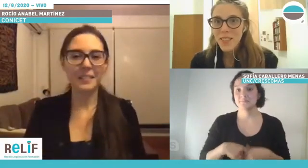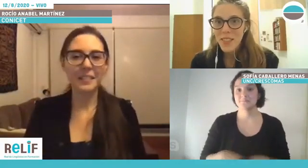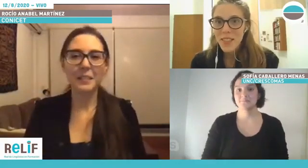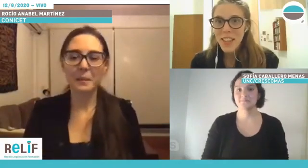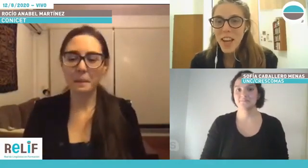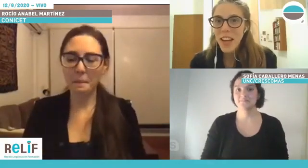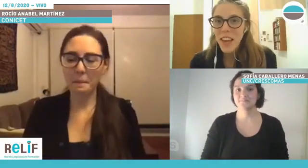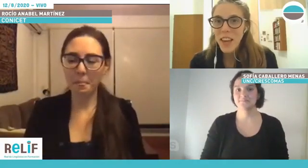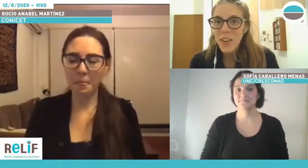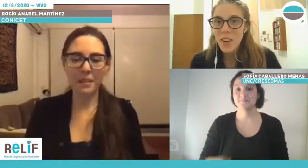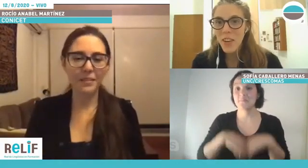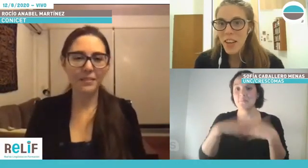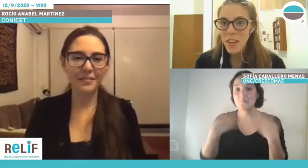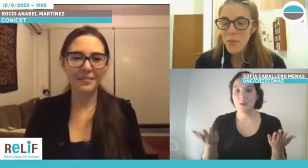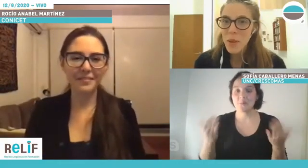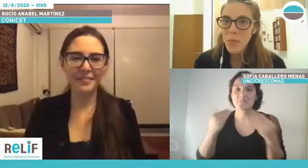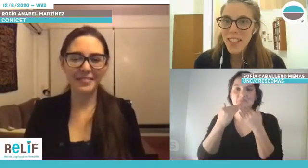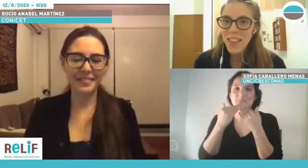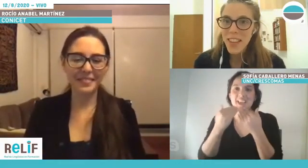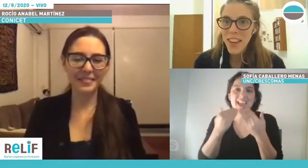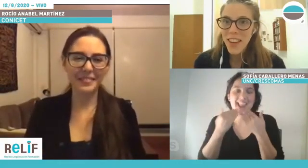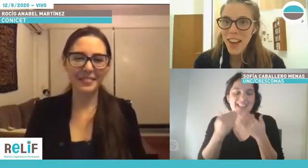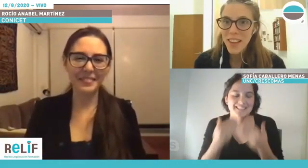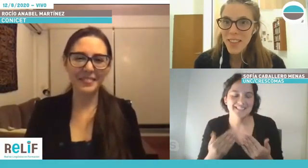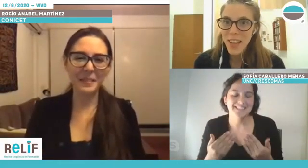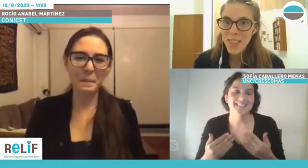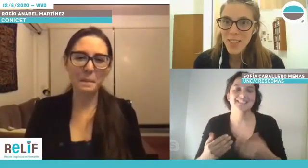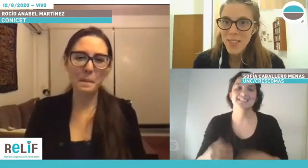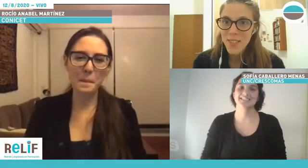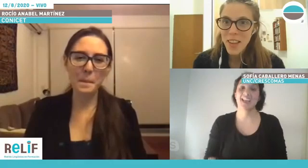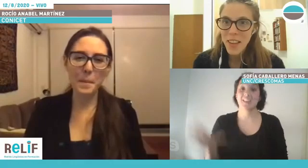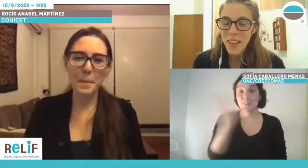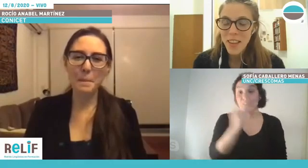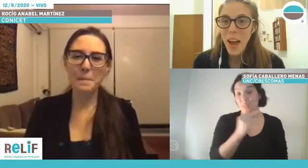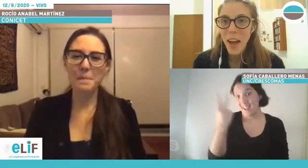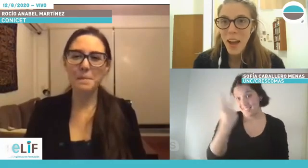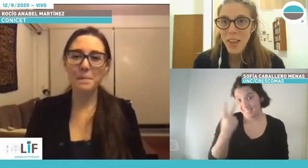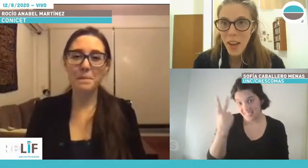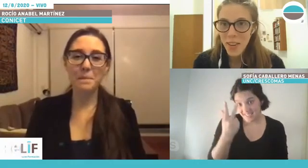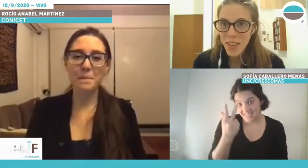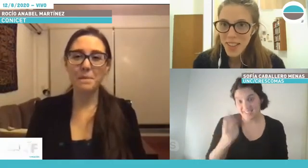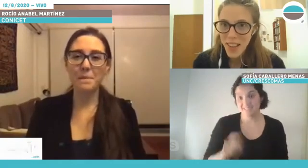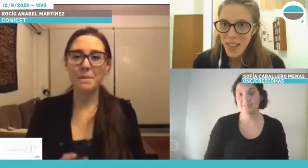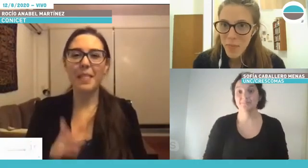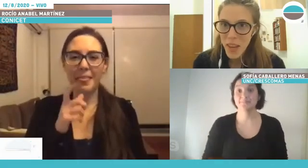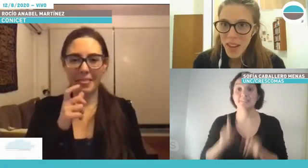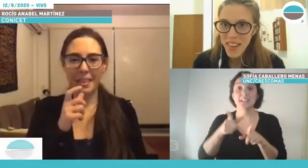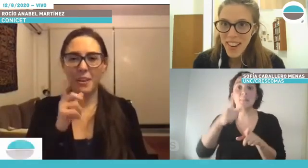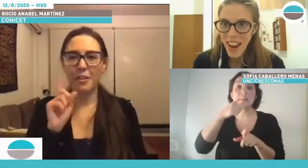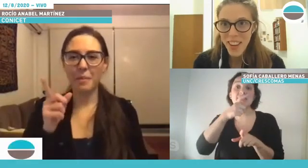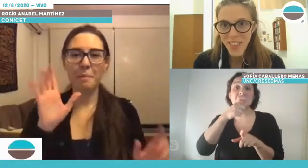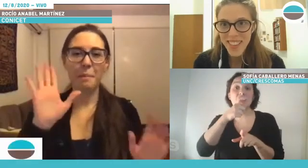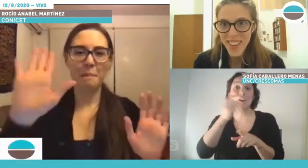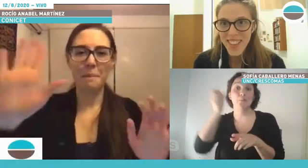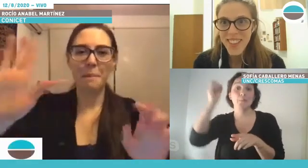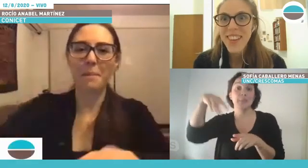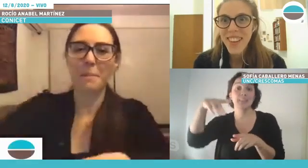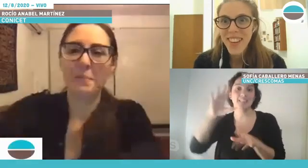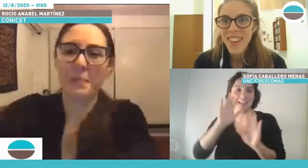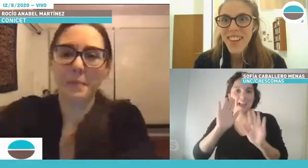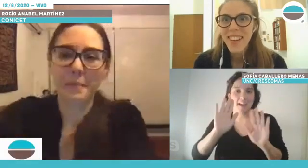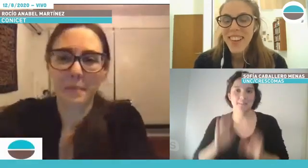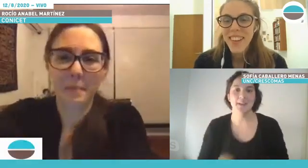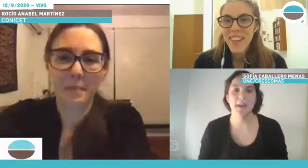les agradezco enormemente a las tres y a Diego, que está también a las